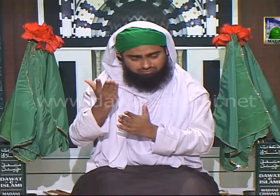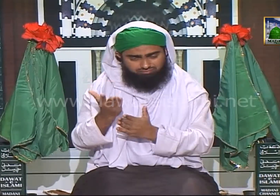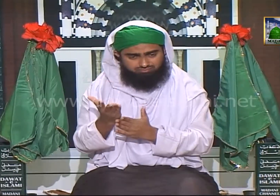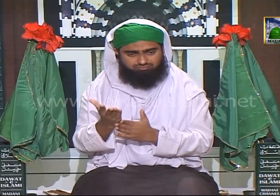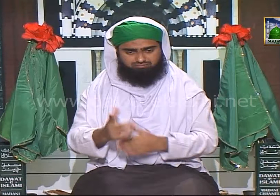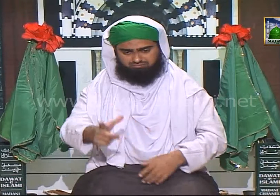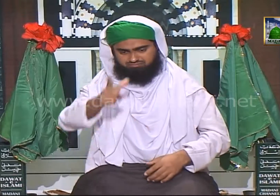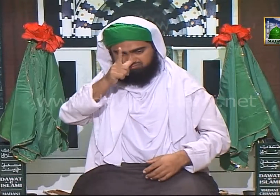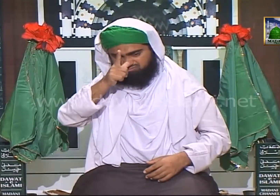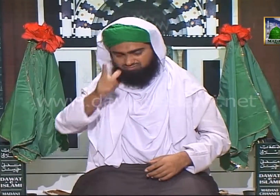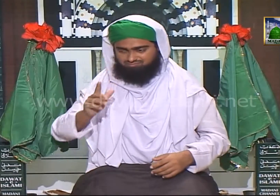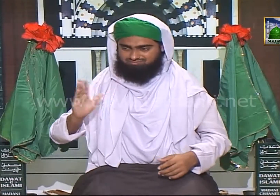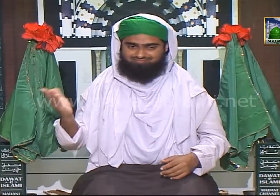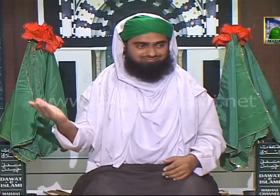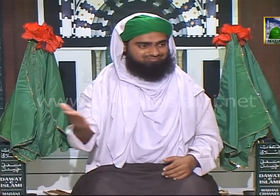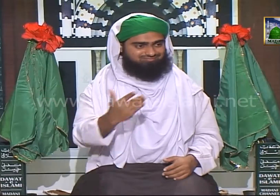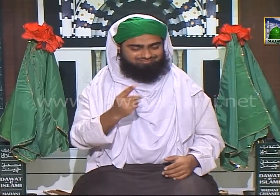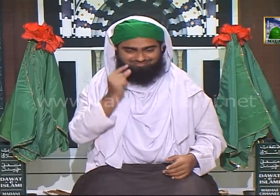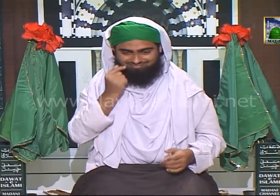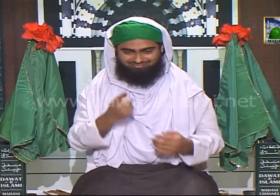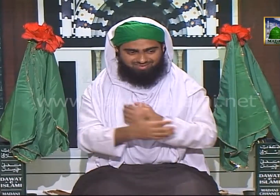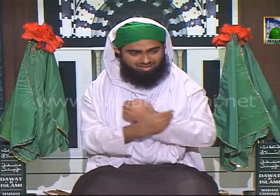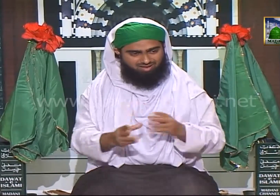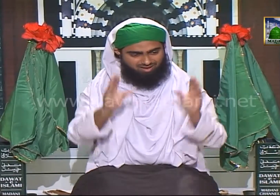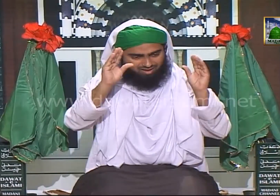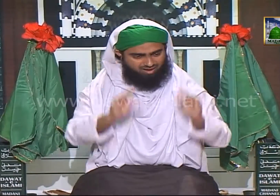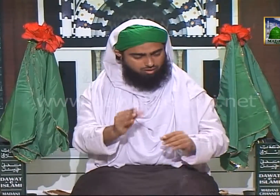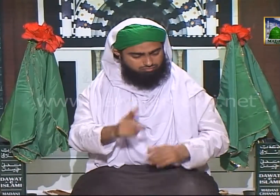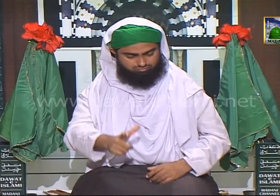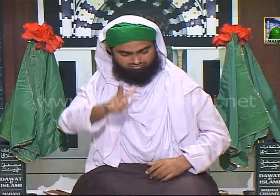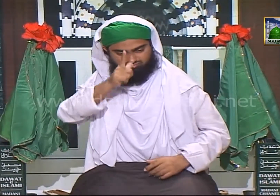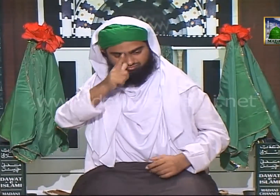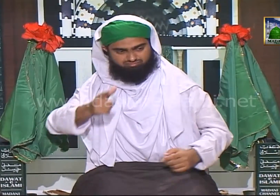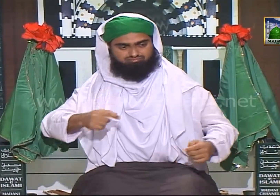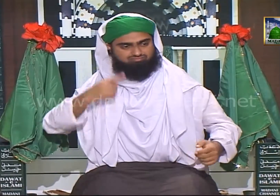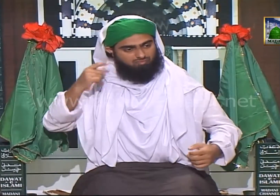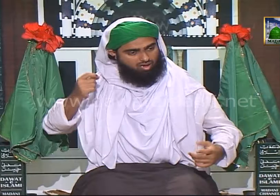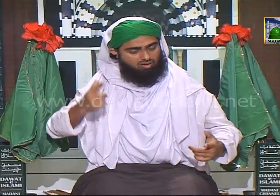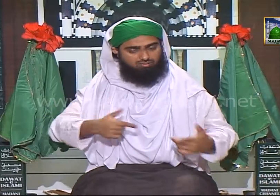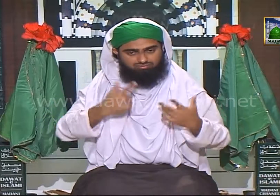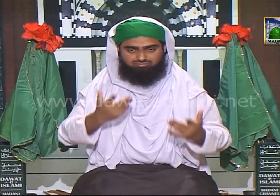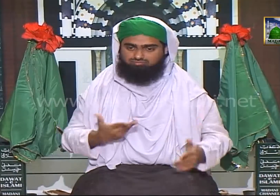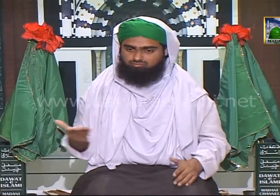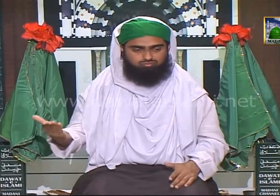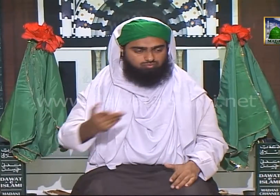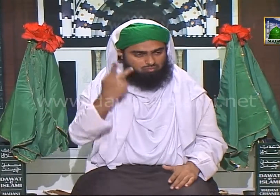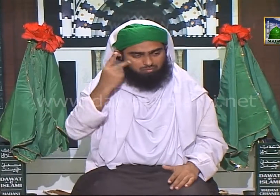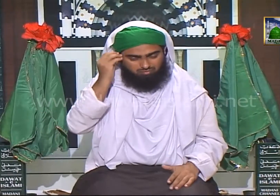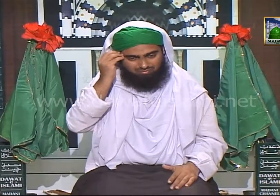لیے کمائے تاکہ مالدار بن کر دوسروں پر برتری حاصل کرے، دوسروں پر روب جھاڑے، جیسے کہ آج کل